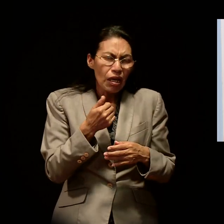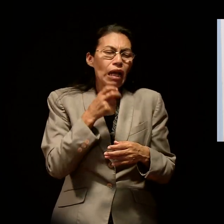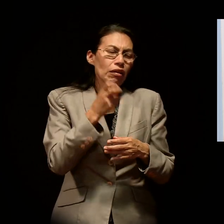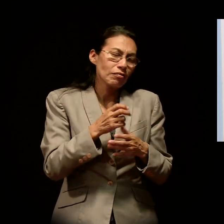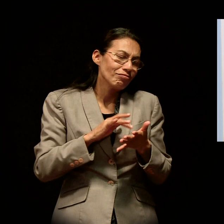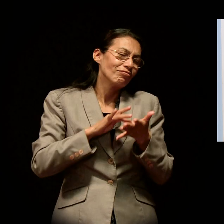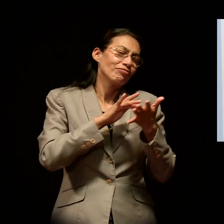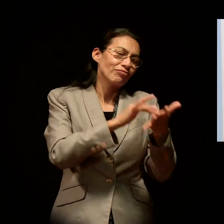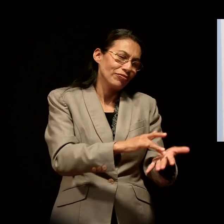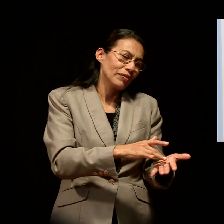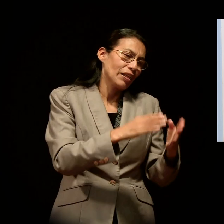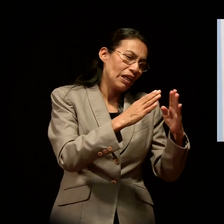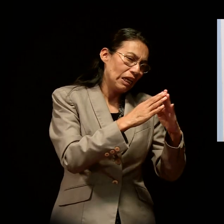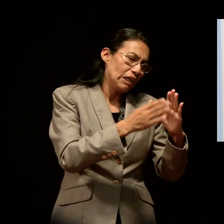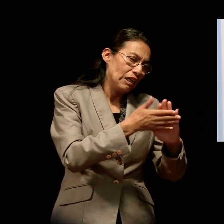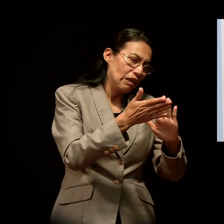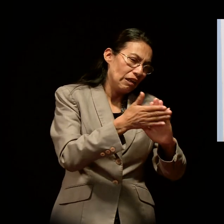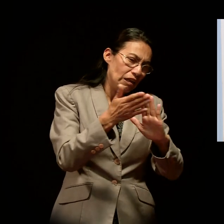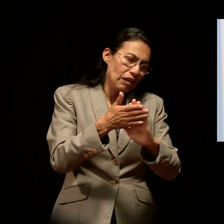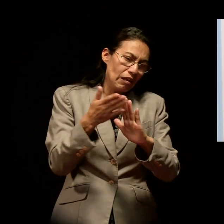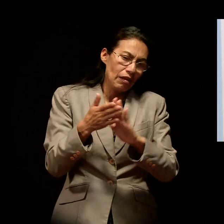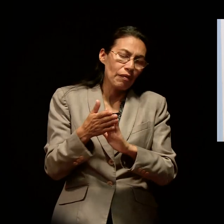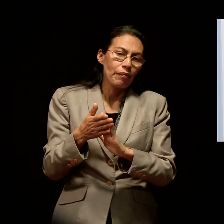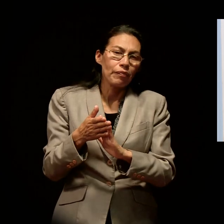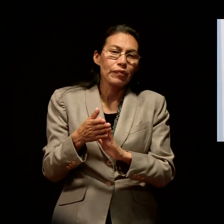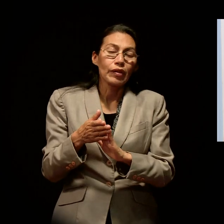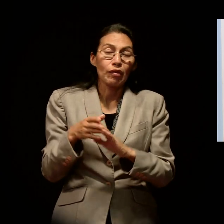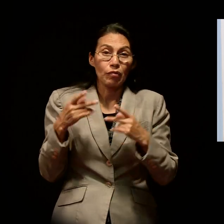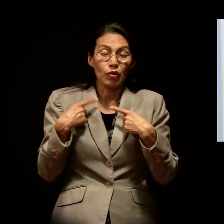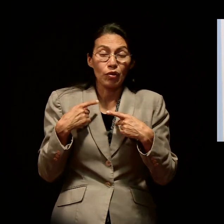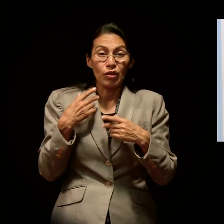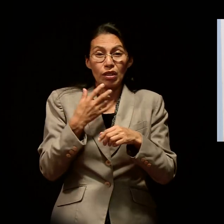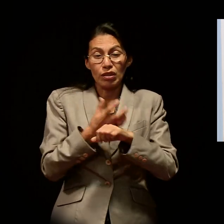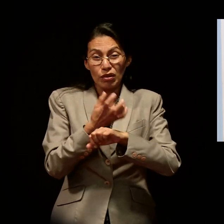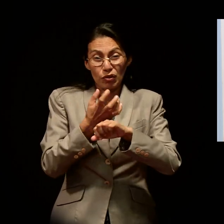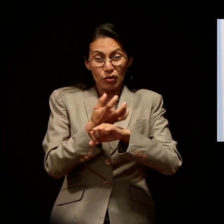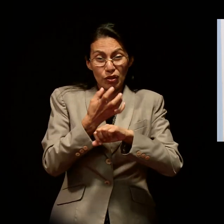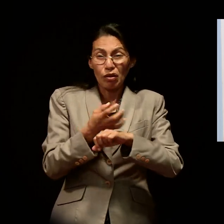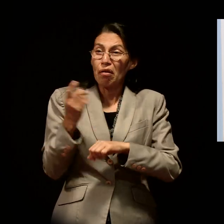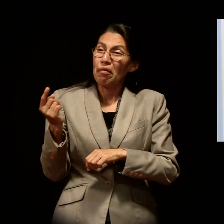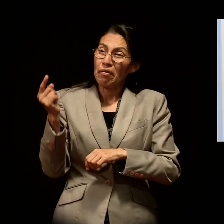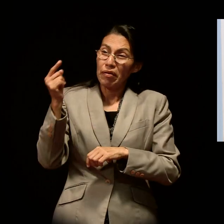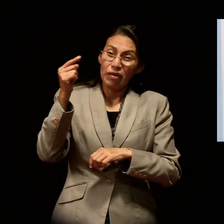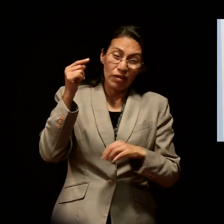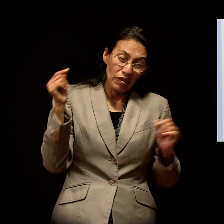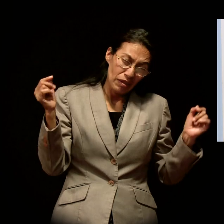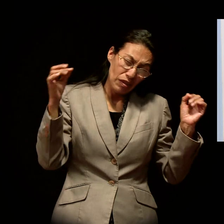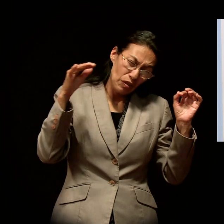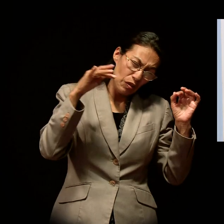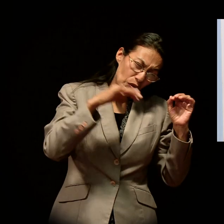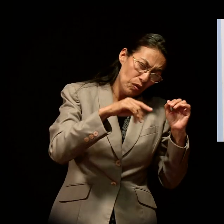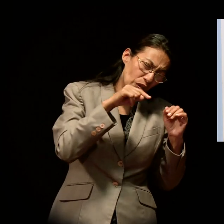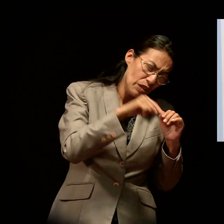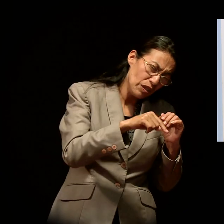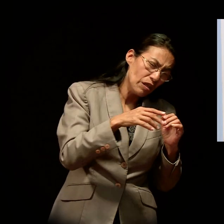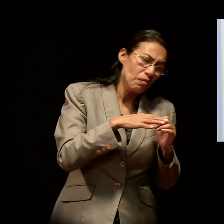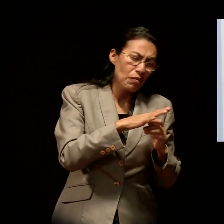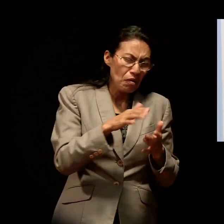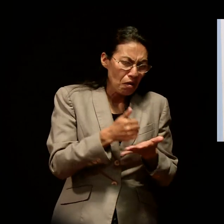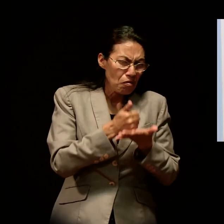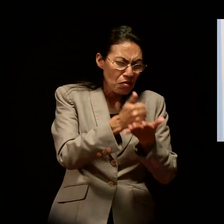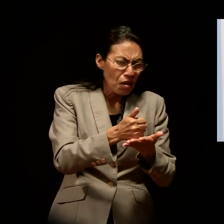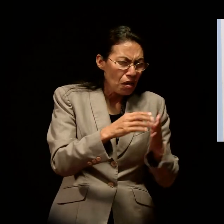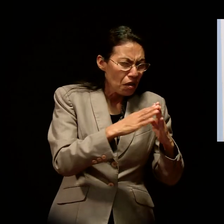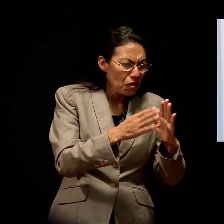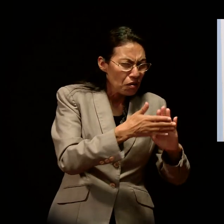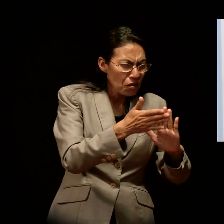Así que En esa ocasión vinieron para eso específicamente para lamentar esas casas a gente que no tenía una casa